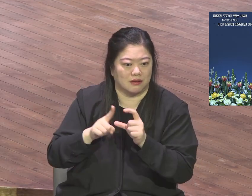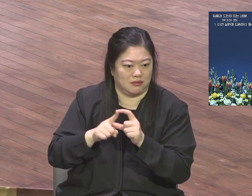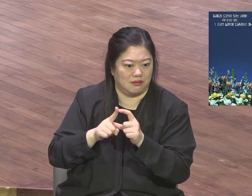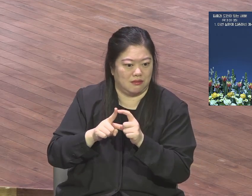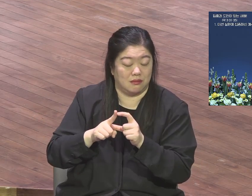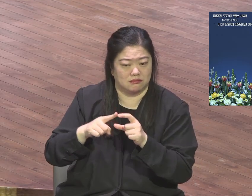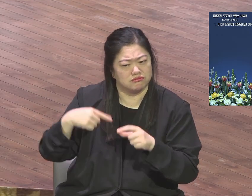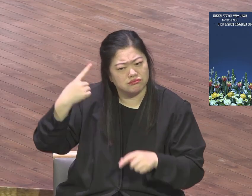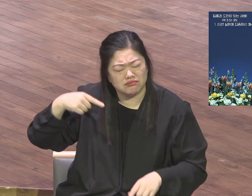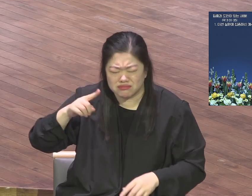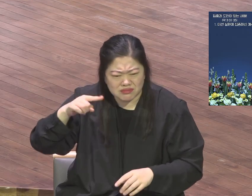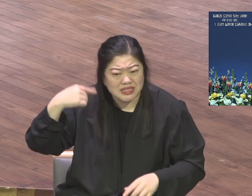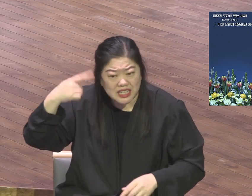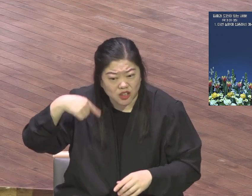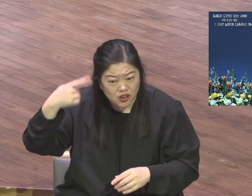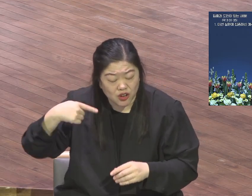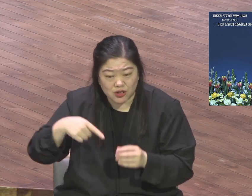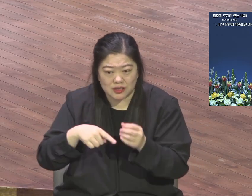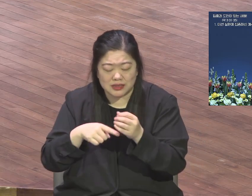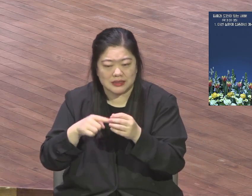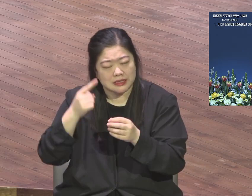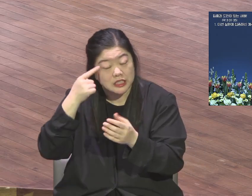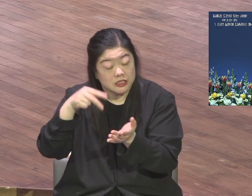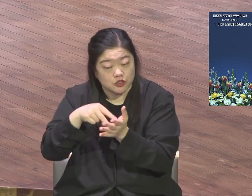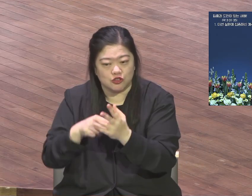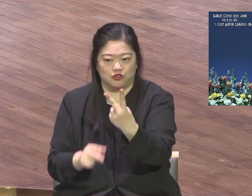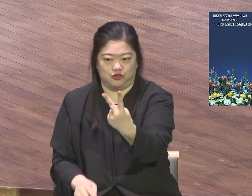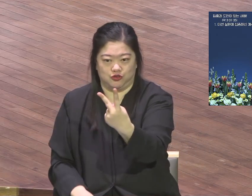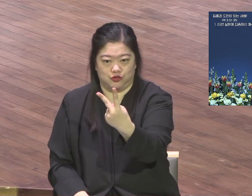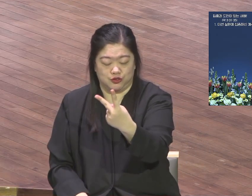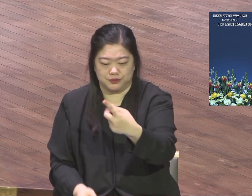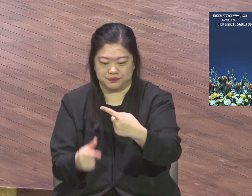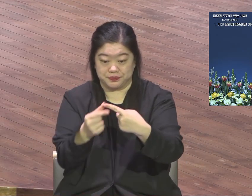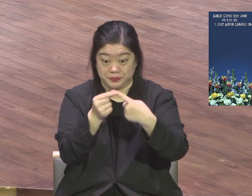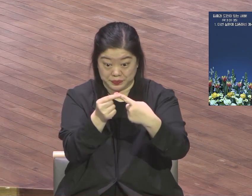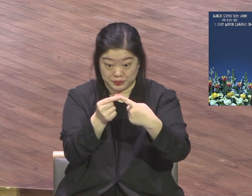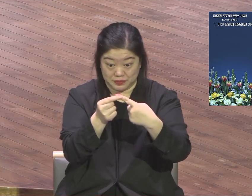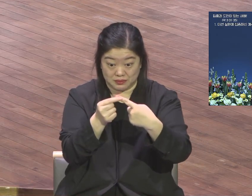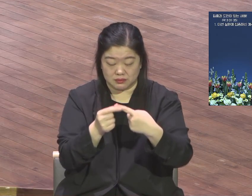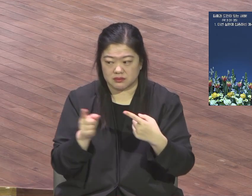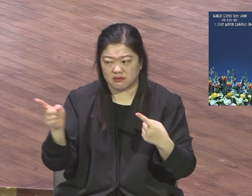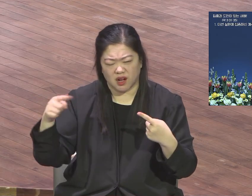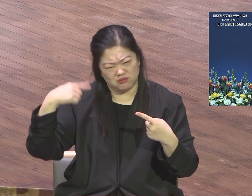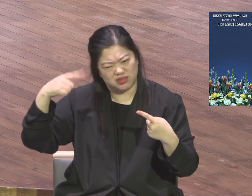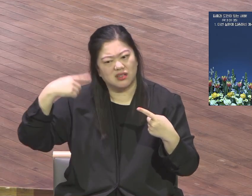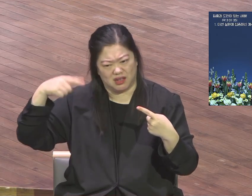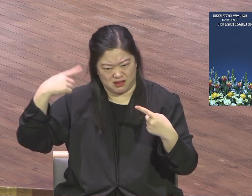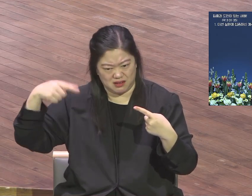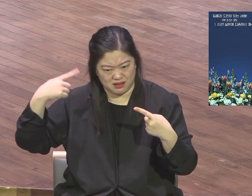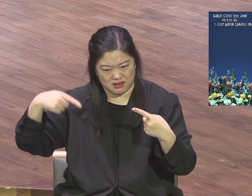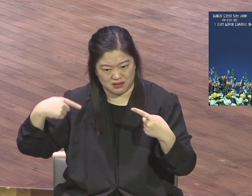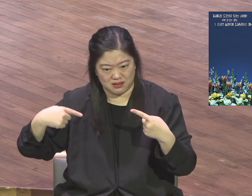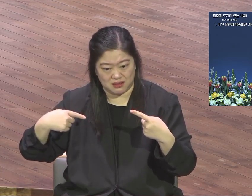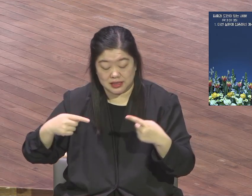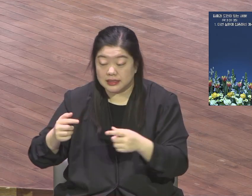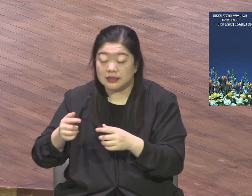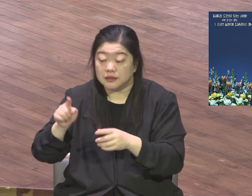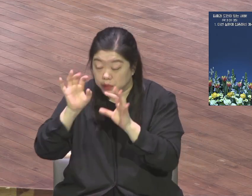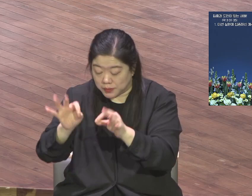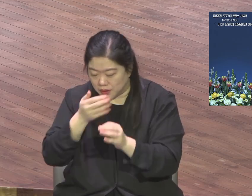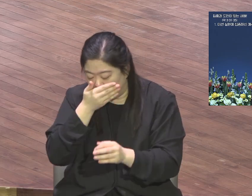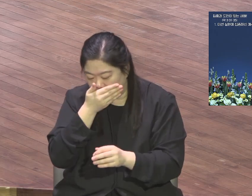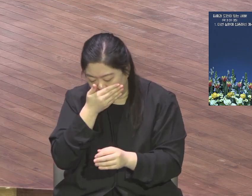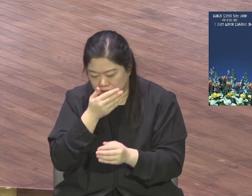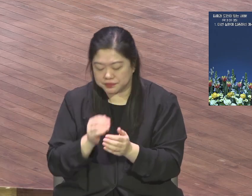봐야 됩니다. 여기에는 크게 두 가지 관점이 있죠. 첫째는 말 그대로 미친 겁니다. 본문의 내용을 보면